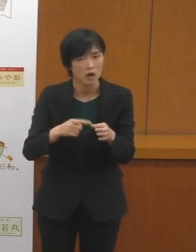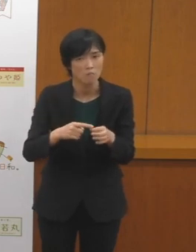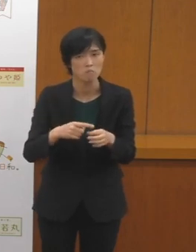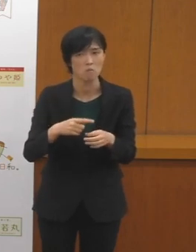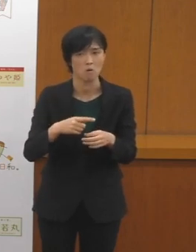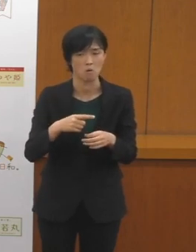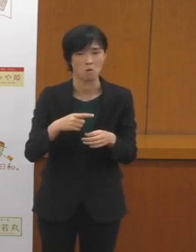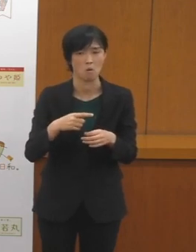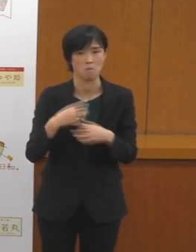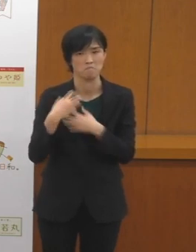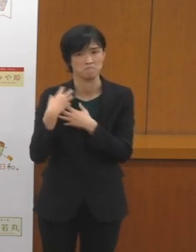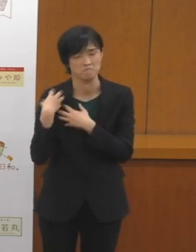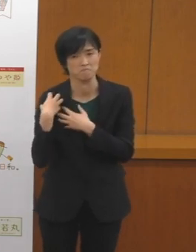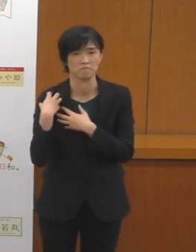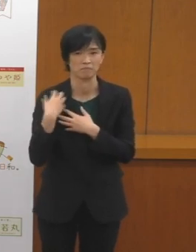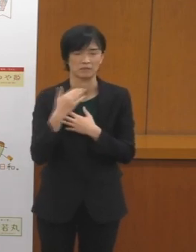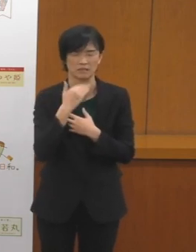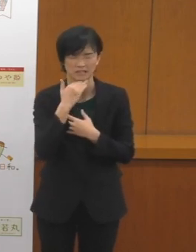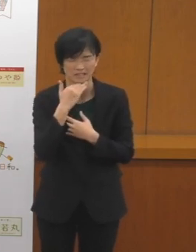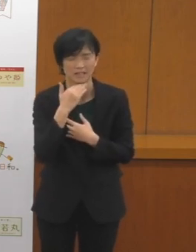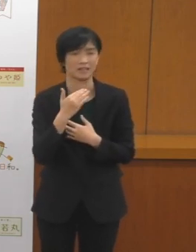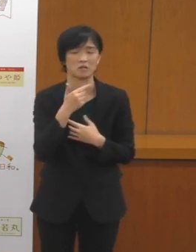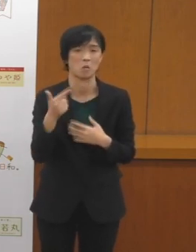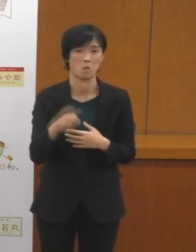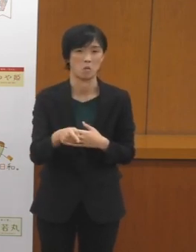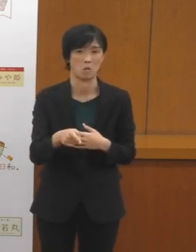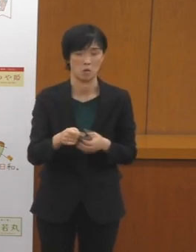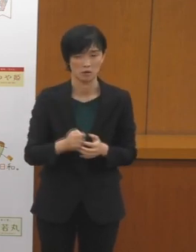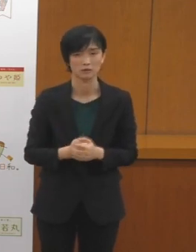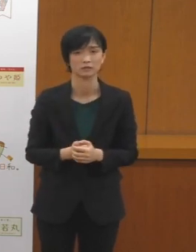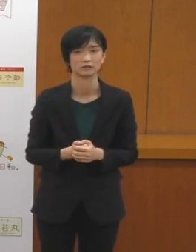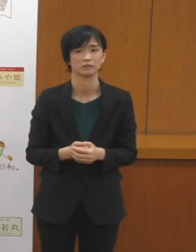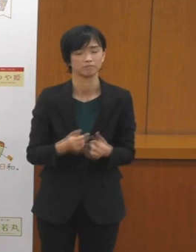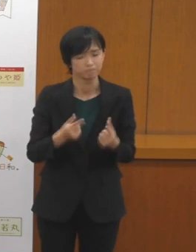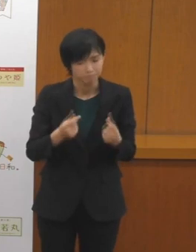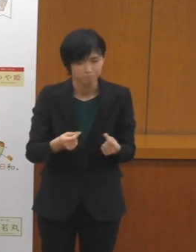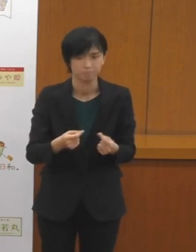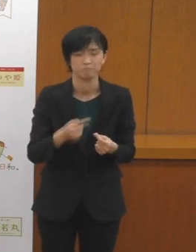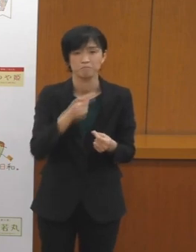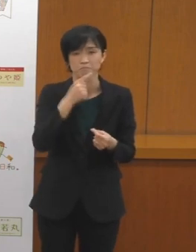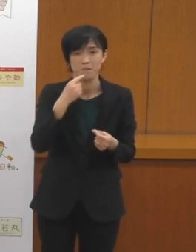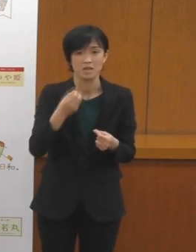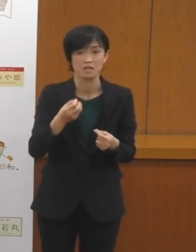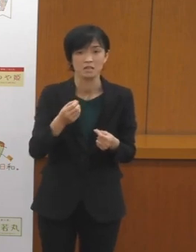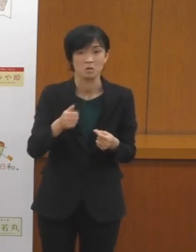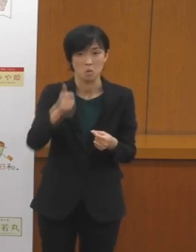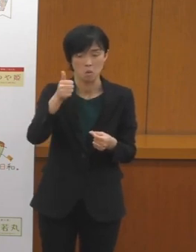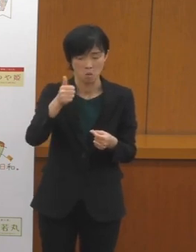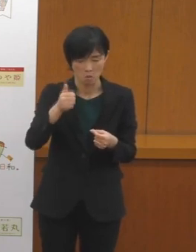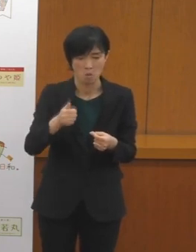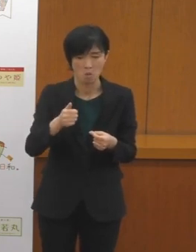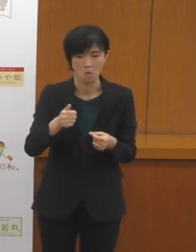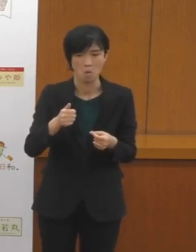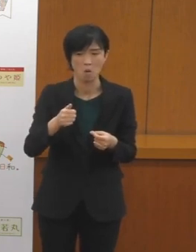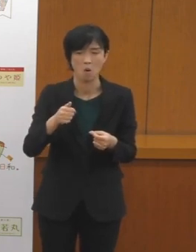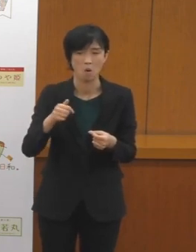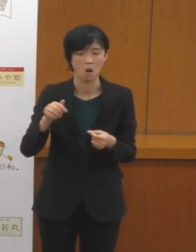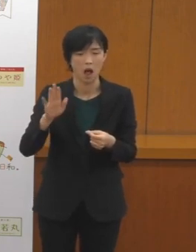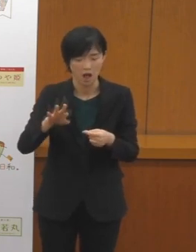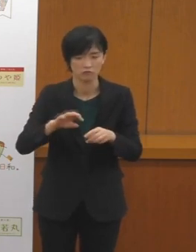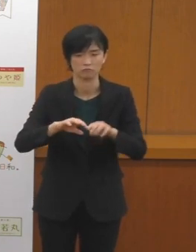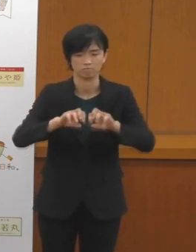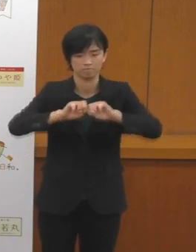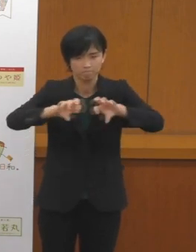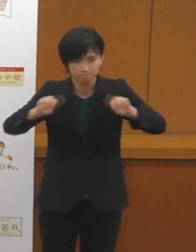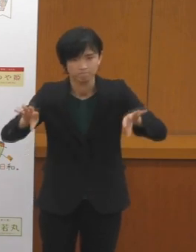これは本当にあの世の中にたくさんPRをして出し